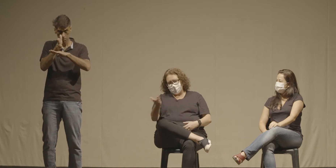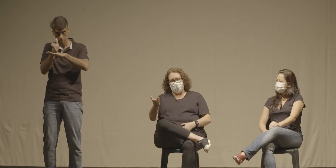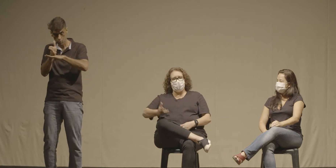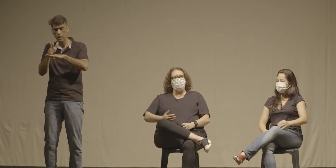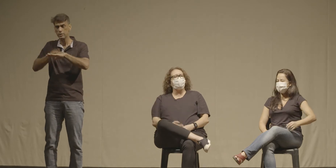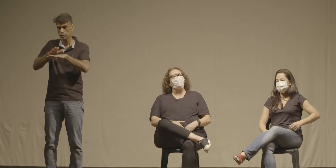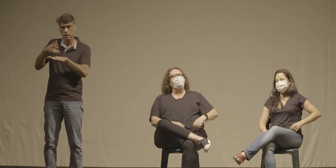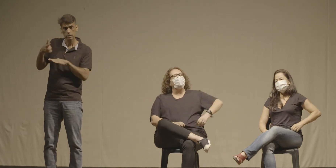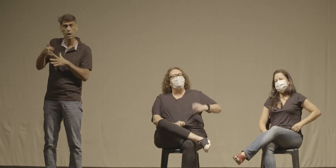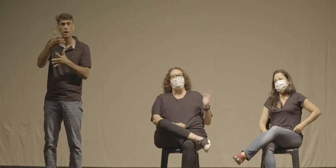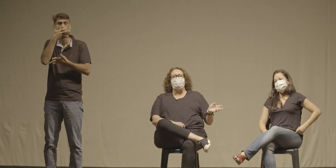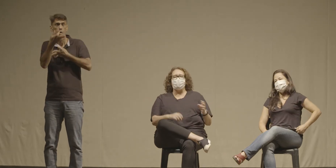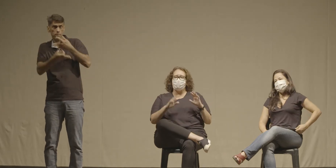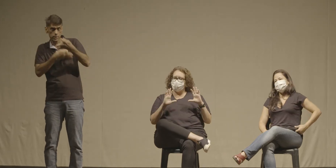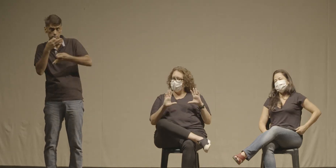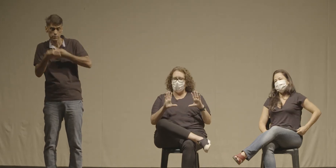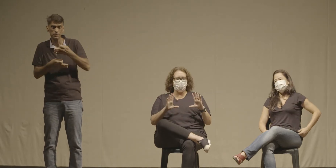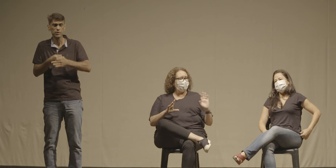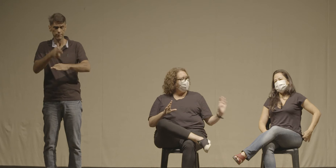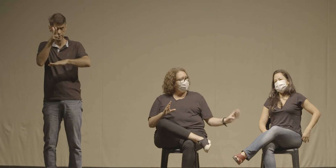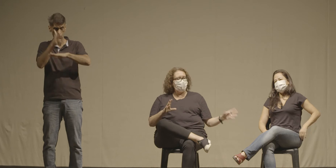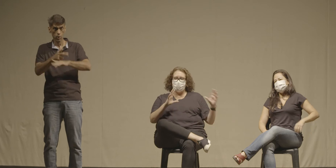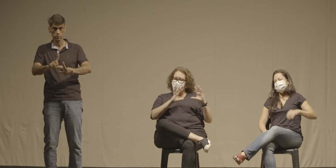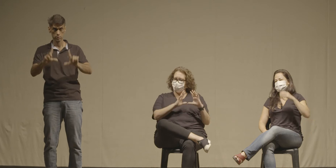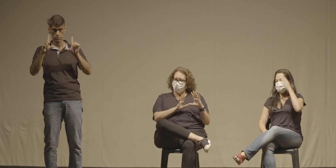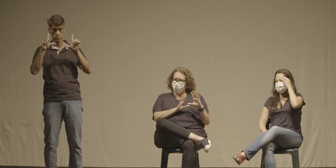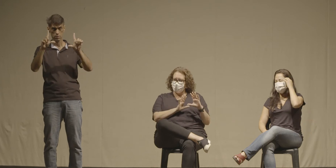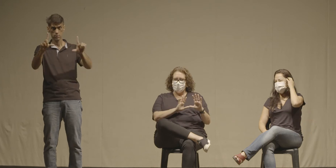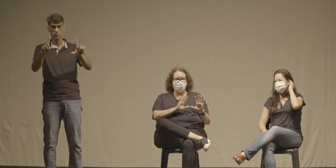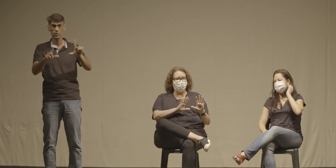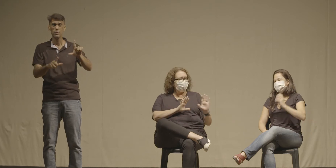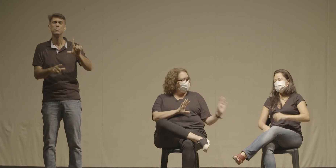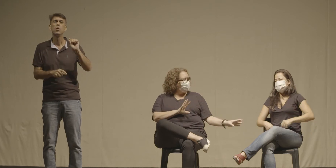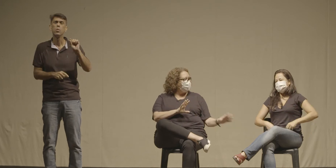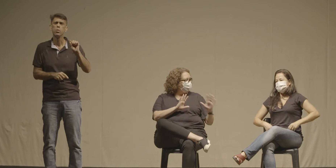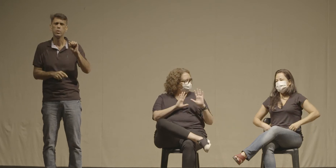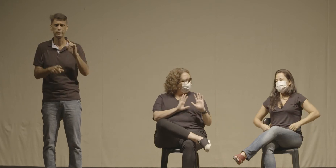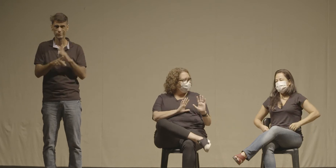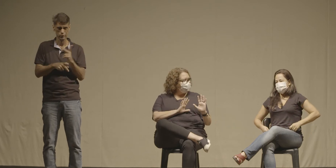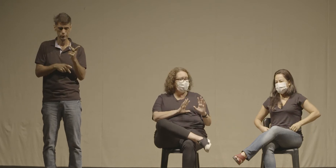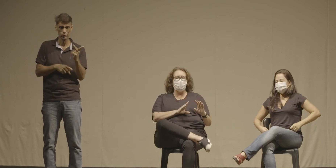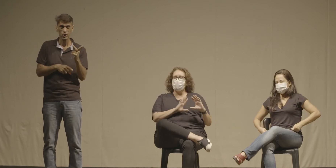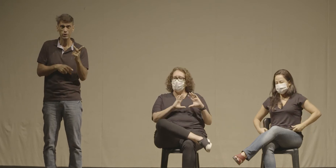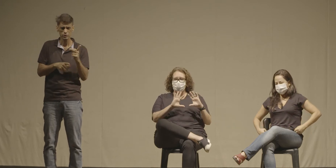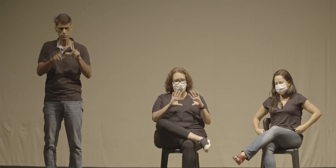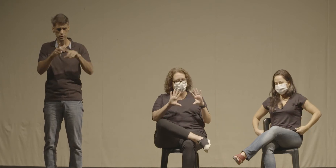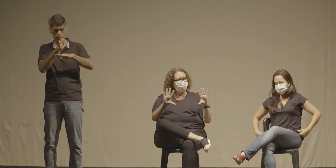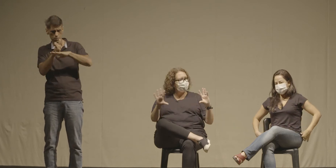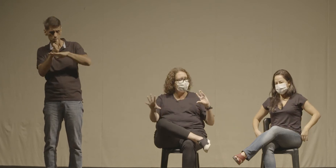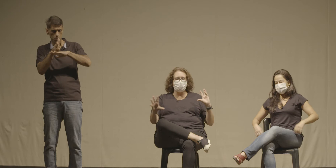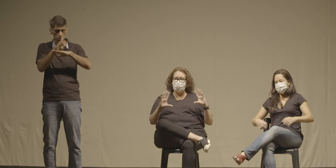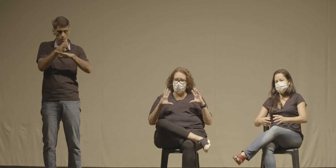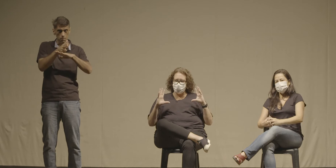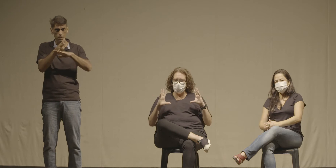também a opinião dela, fazia-se o quadro e a Ellen e a Fran estavam ali na câmera e